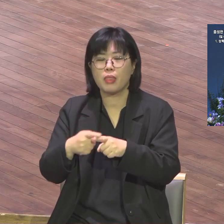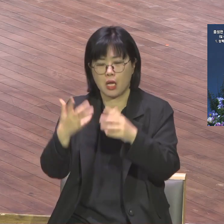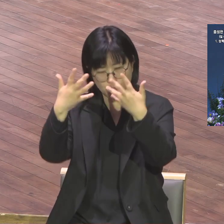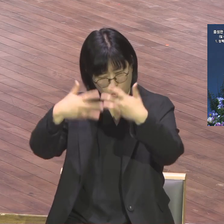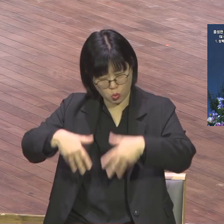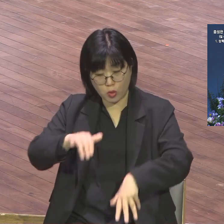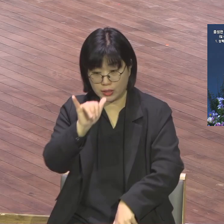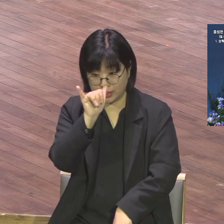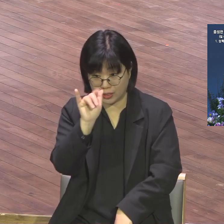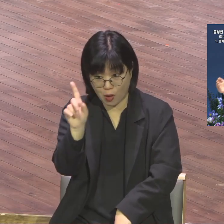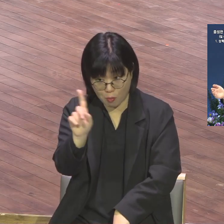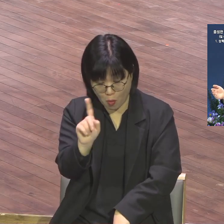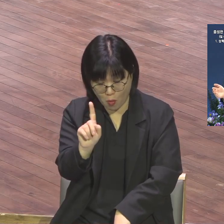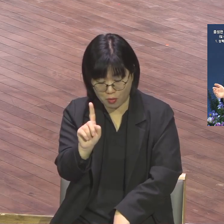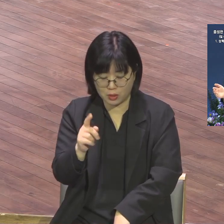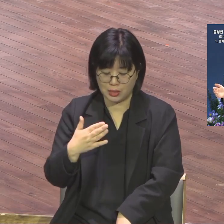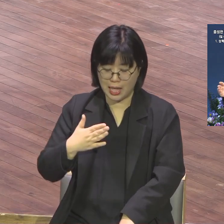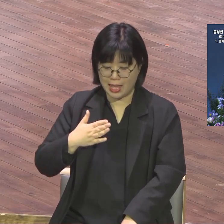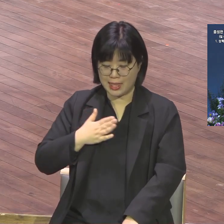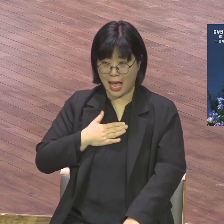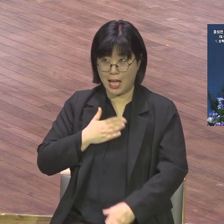중심에서 벗어나서